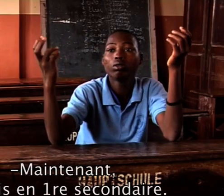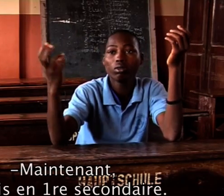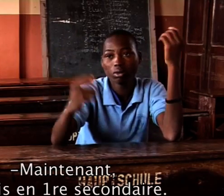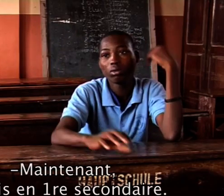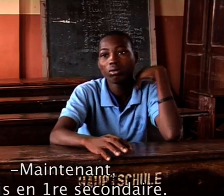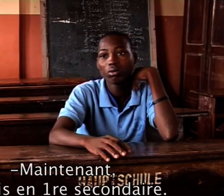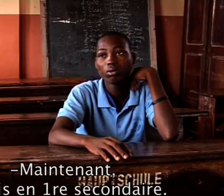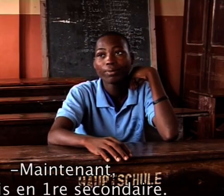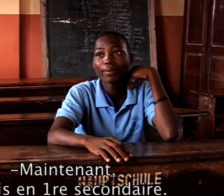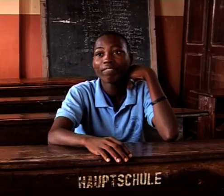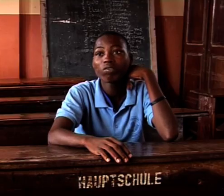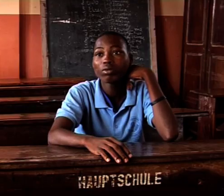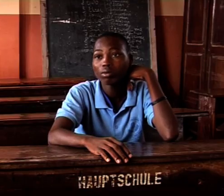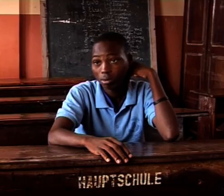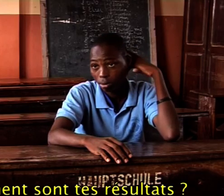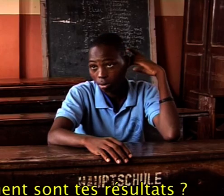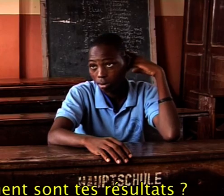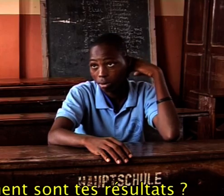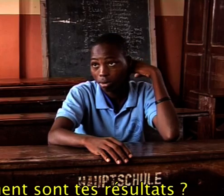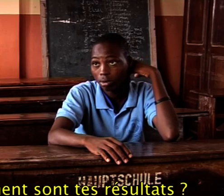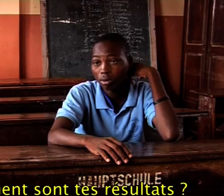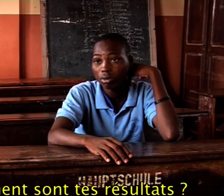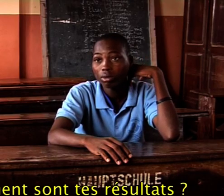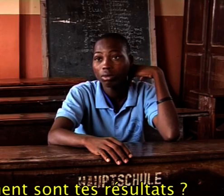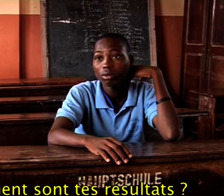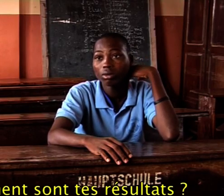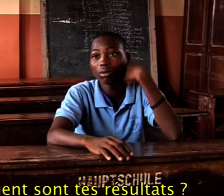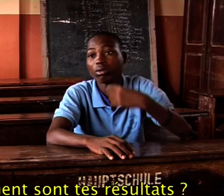En 6e. Et comment sont tes résultats scolaires?